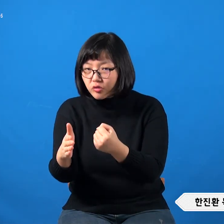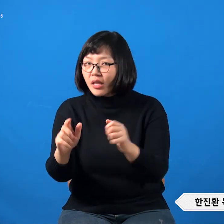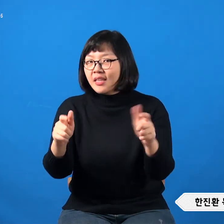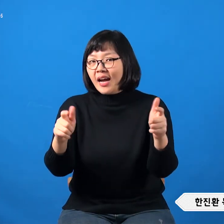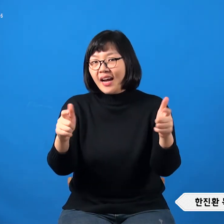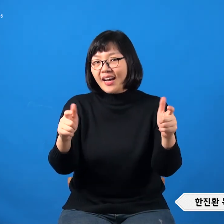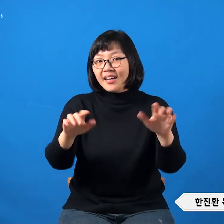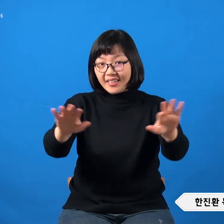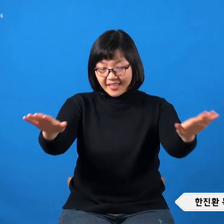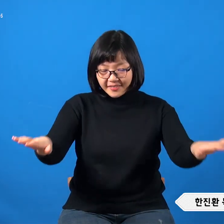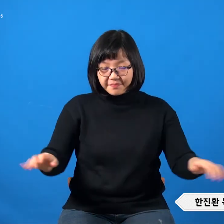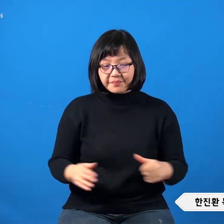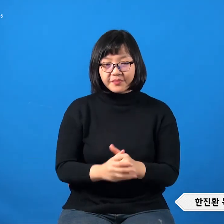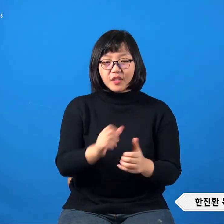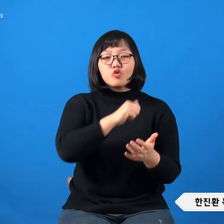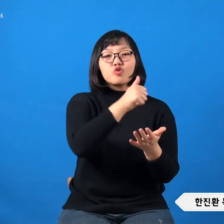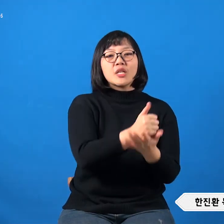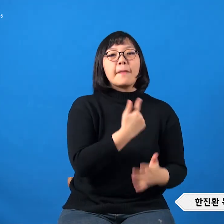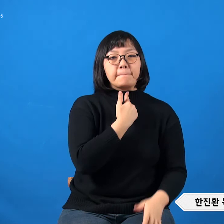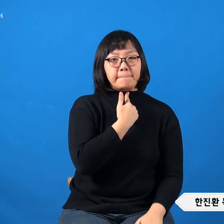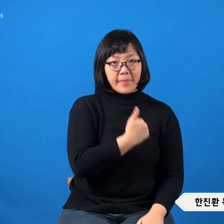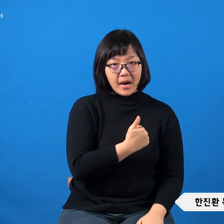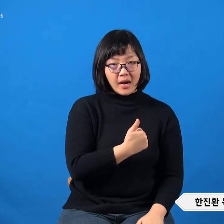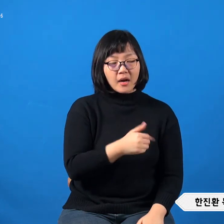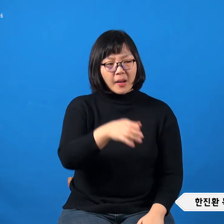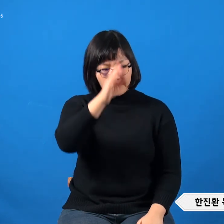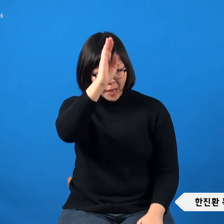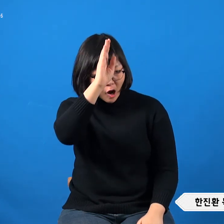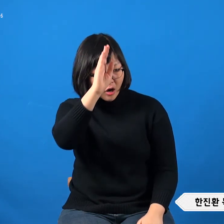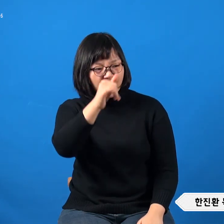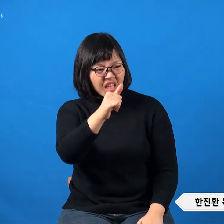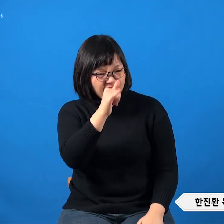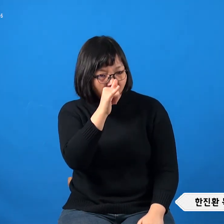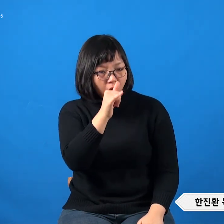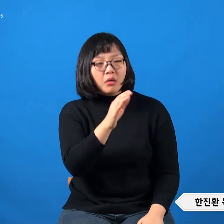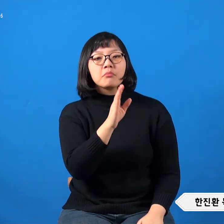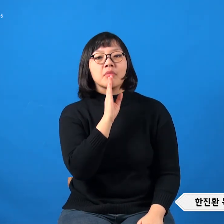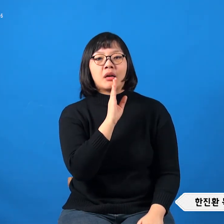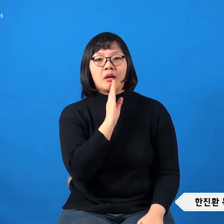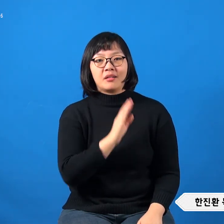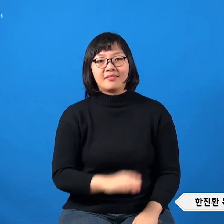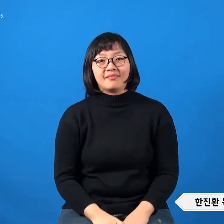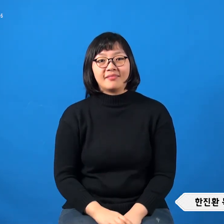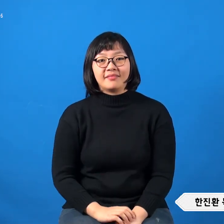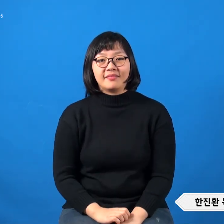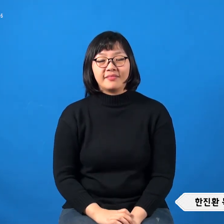아니지만 죄를 지으면 병에 걸린다는 것도 사실입니다.